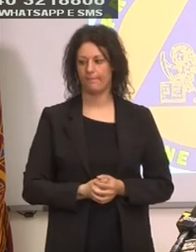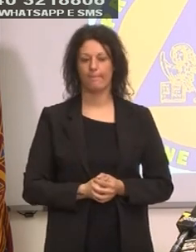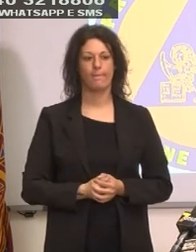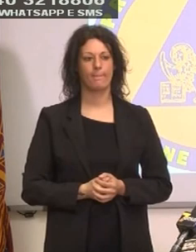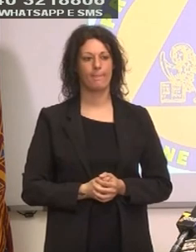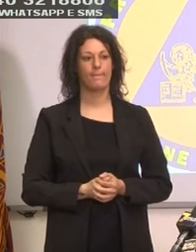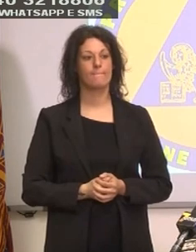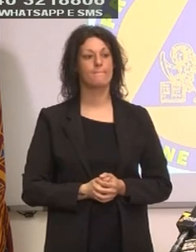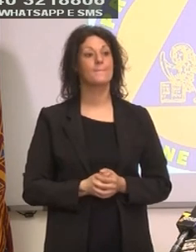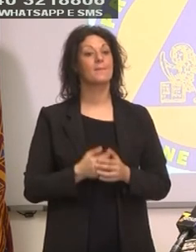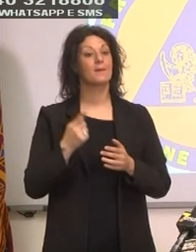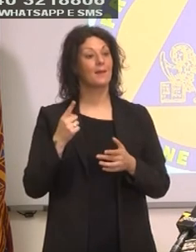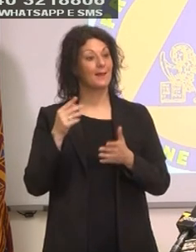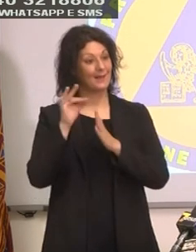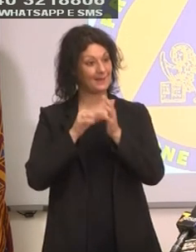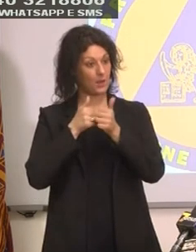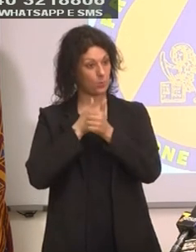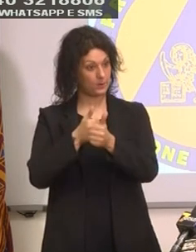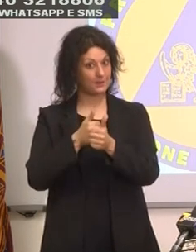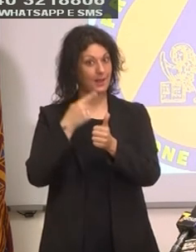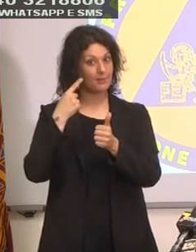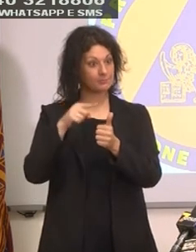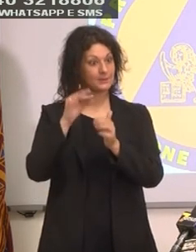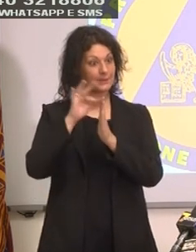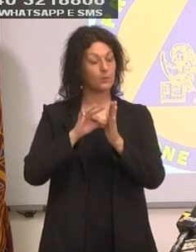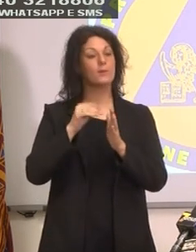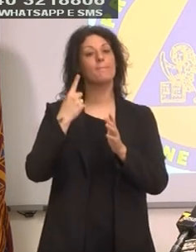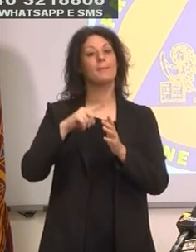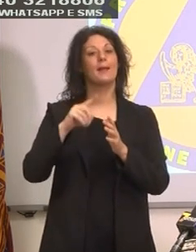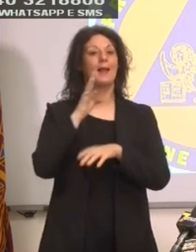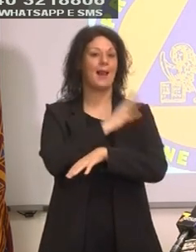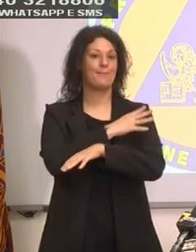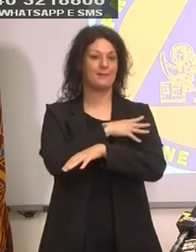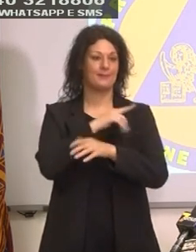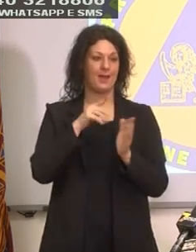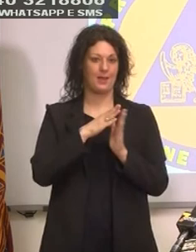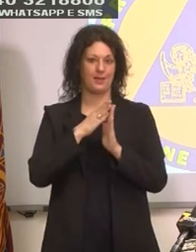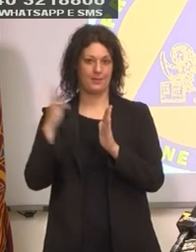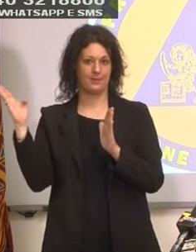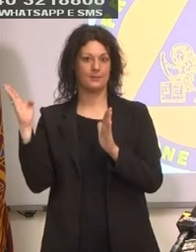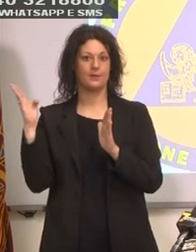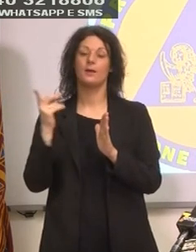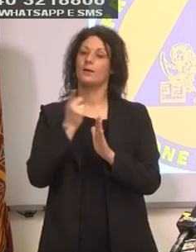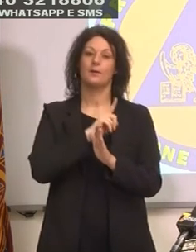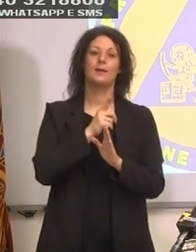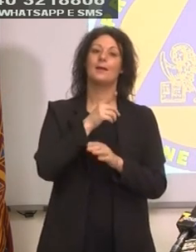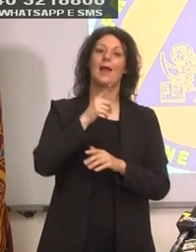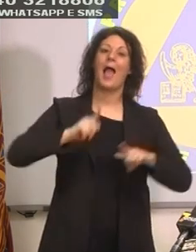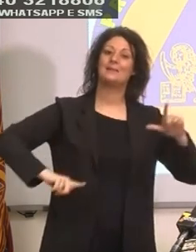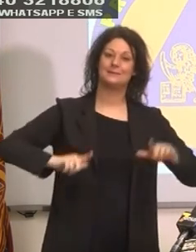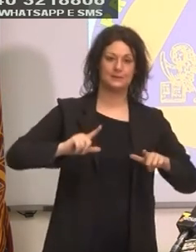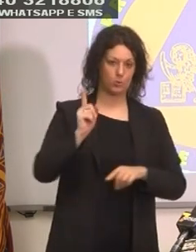Queste vanno per i materni, sì. Vanno fuori 0-3, partono i materni, quindi materni. Sì, ma la scuola dell'infanzia.